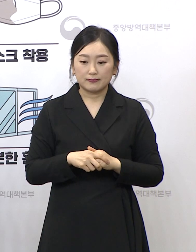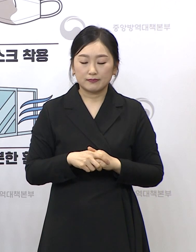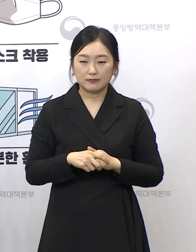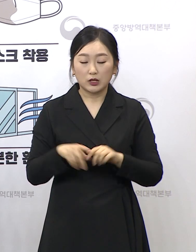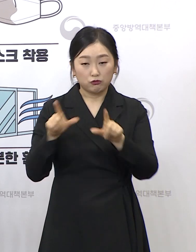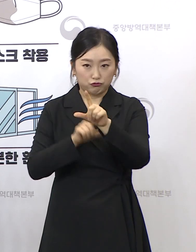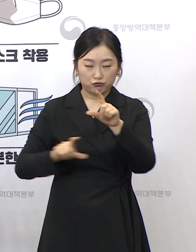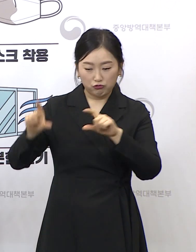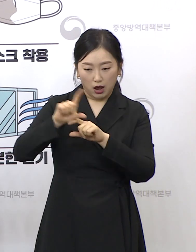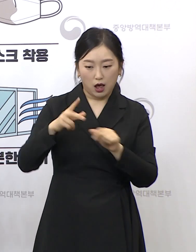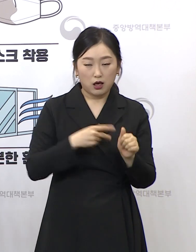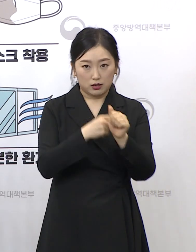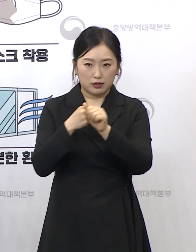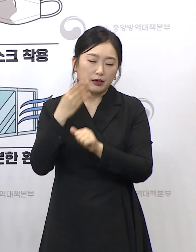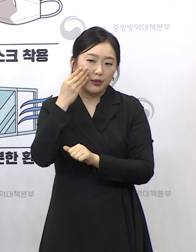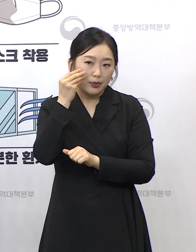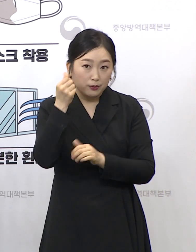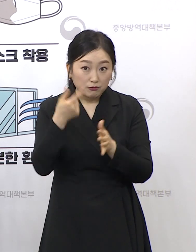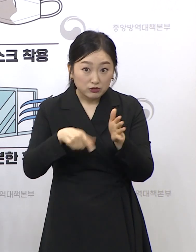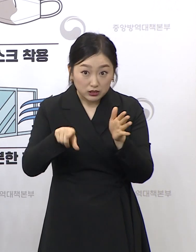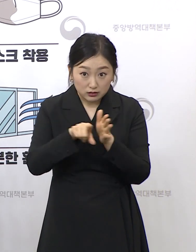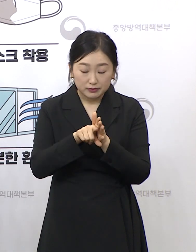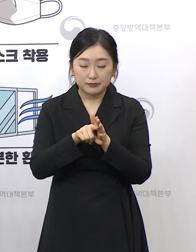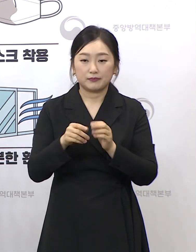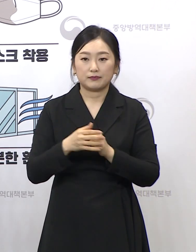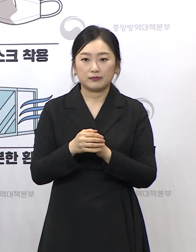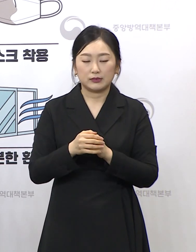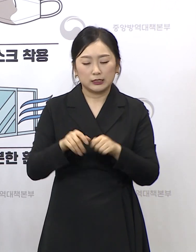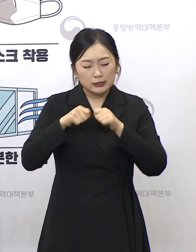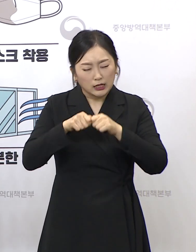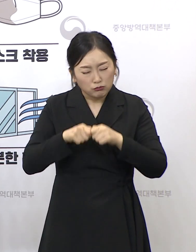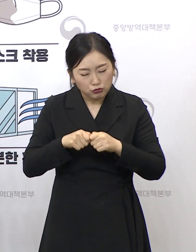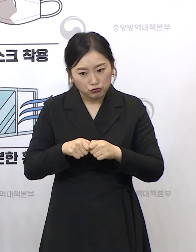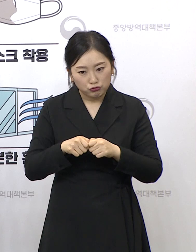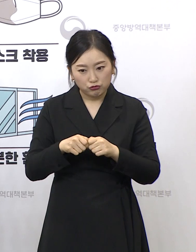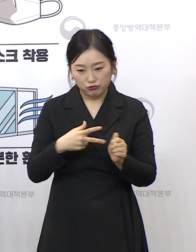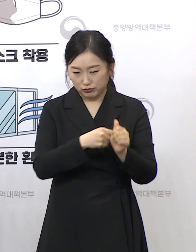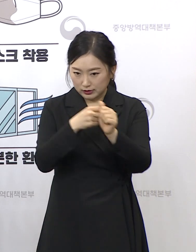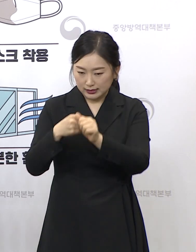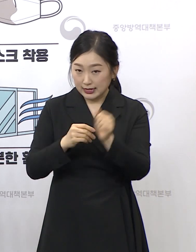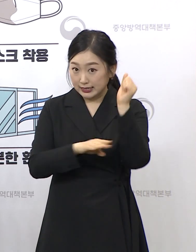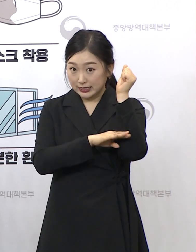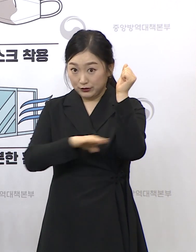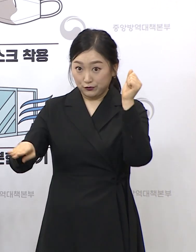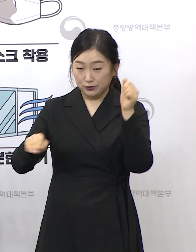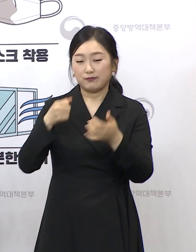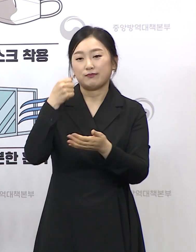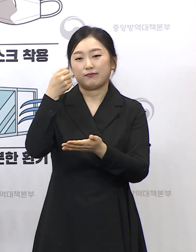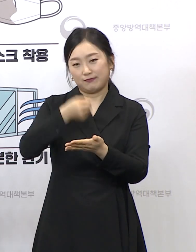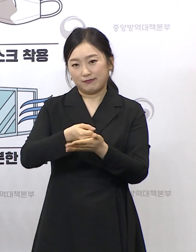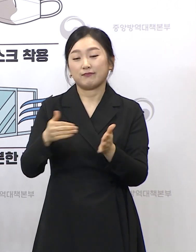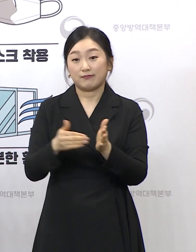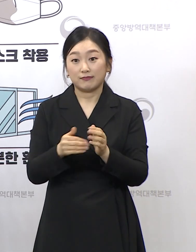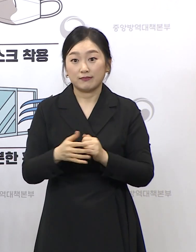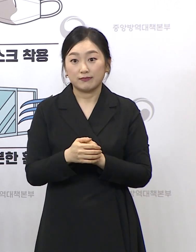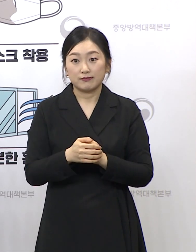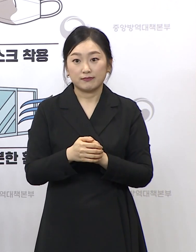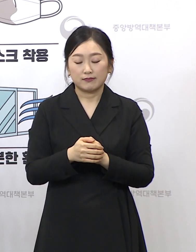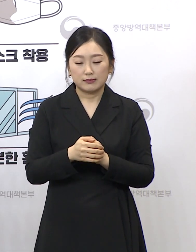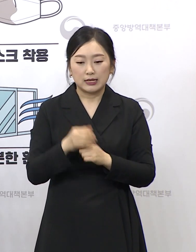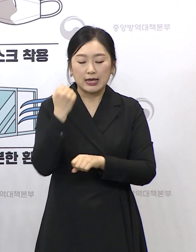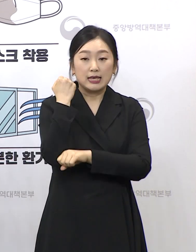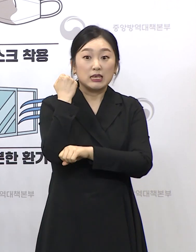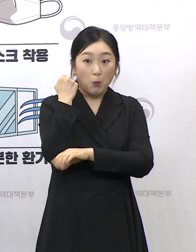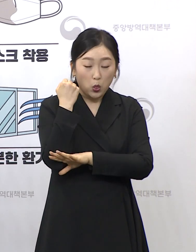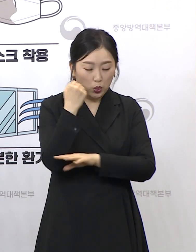추가 접종을 원활하게 실시하기 위해서 추진단은 세부 실시 기준을 마련하였습니다. 추가 접종은 기본